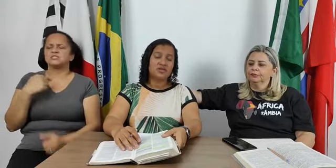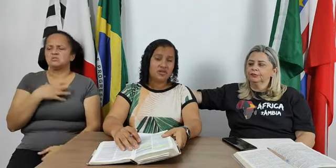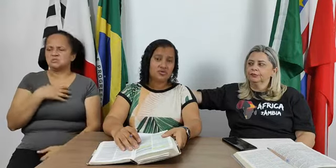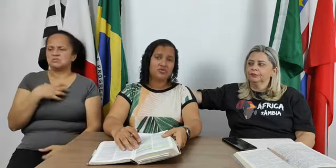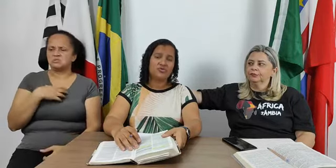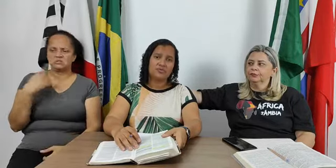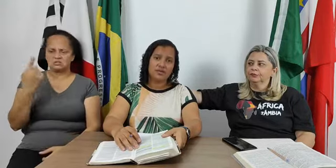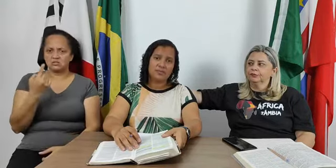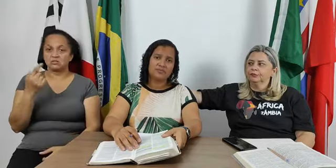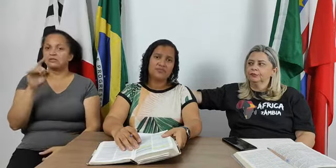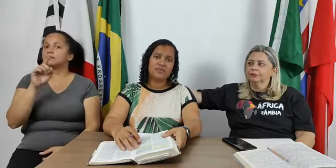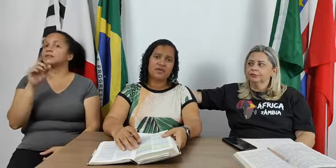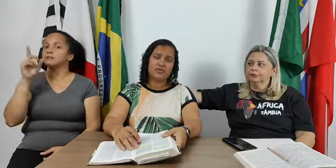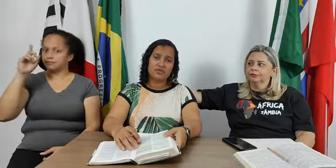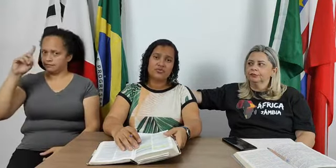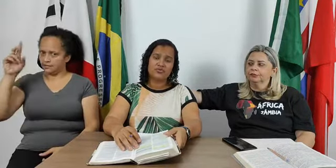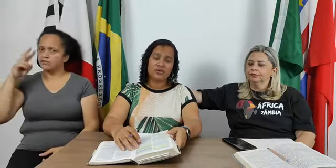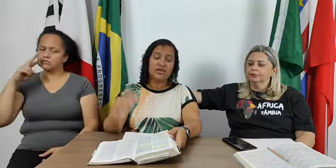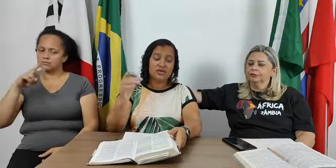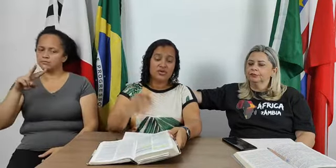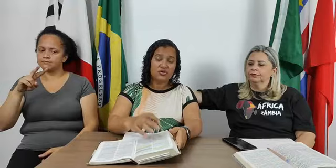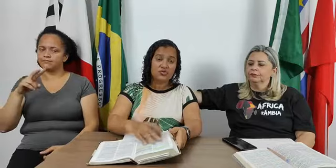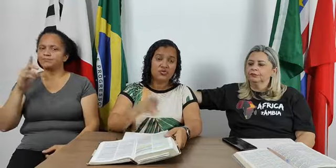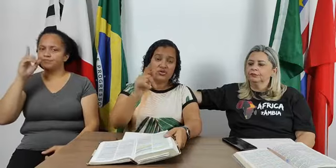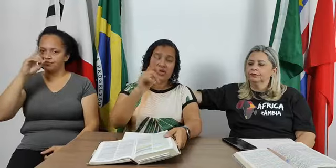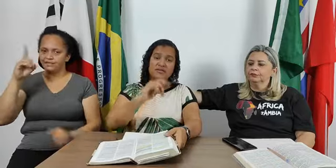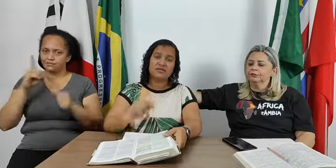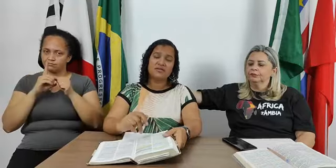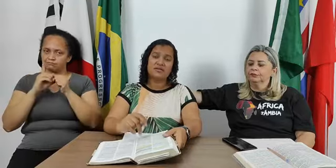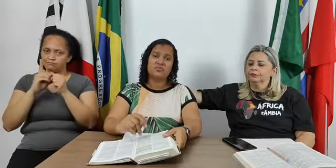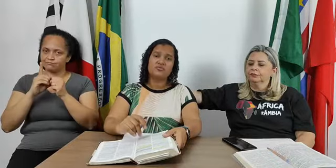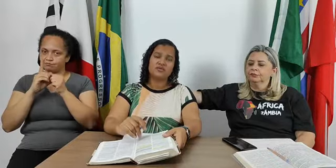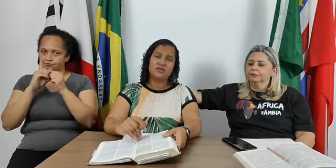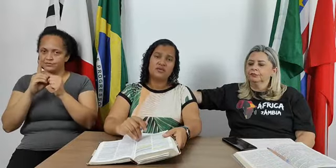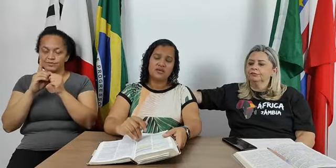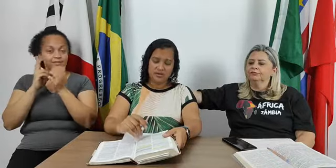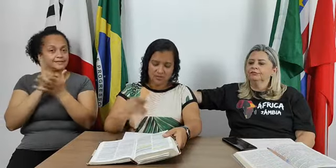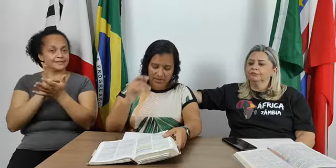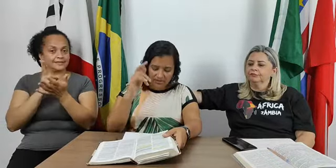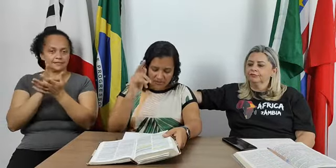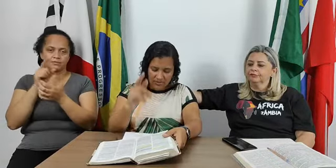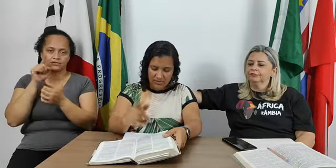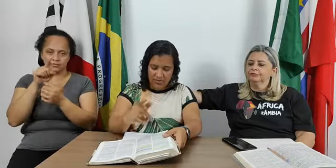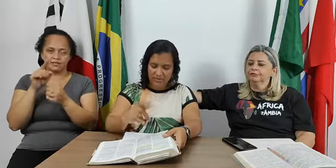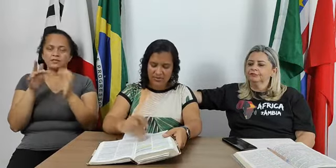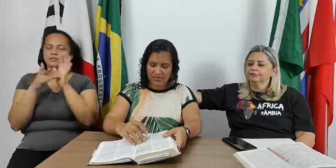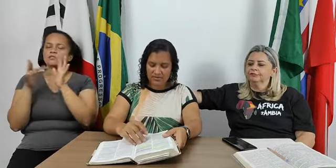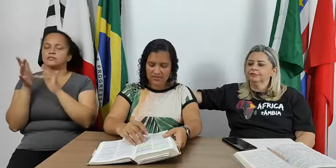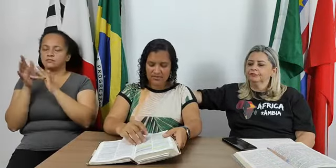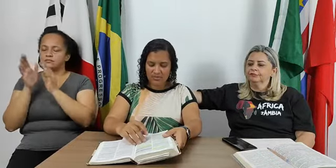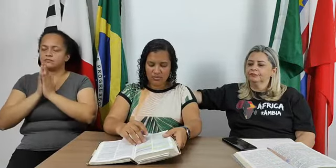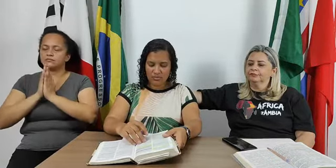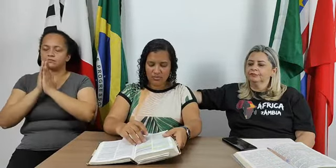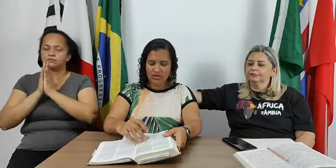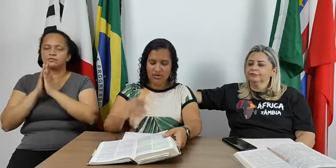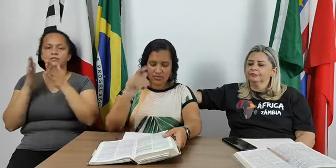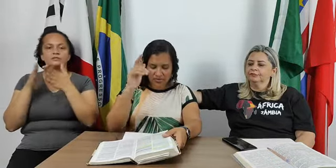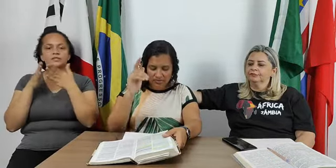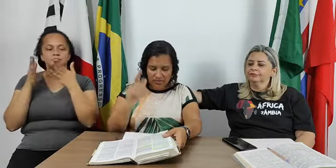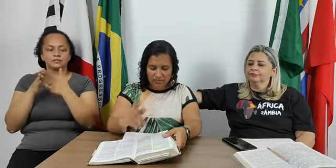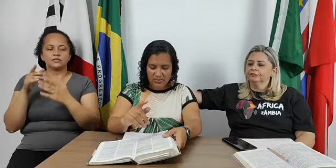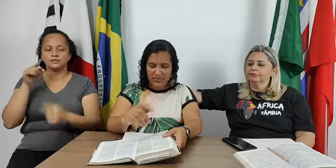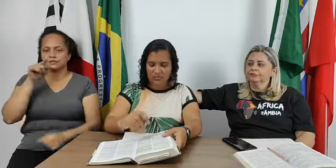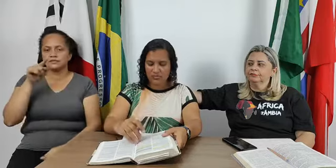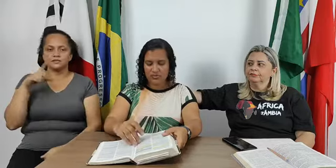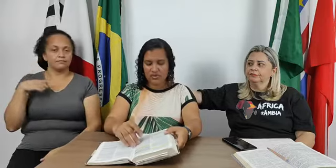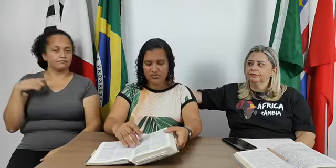ninguém me vê. Deus te vê. Deus te vê. E Jesus já intercedeu por você, para que você permaneça no amor, para que